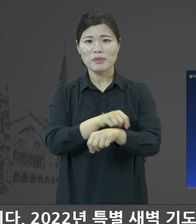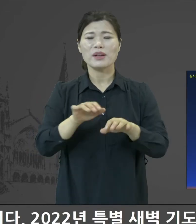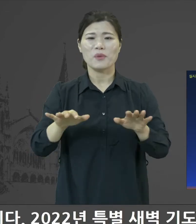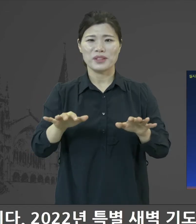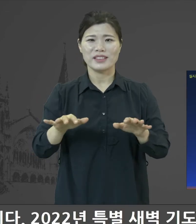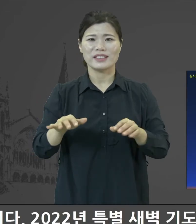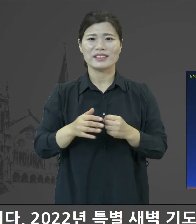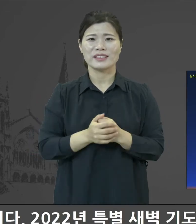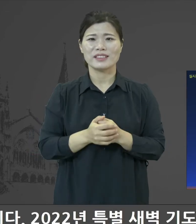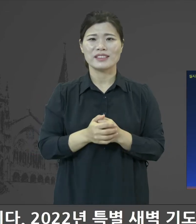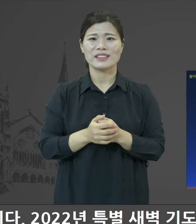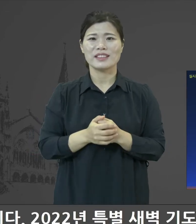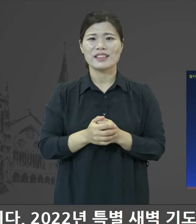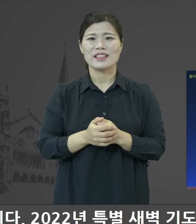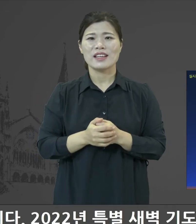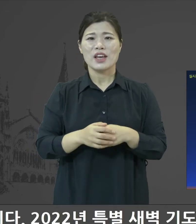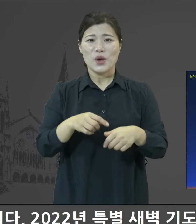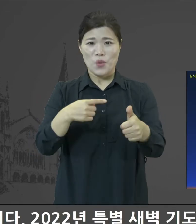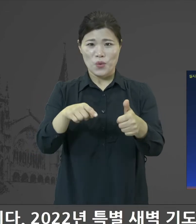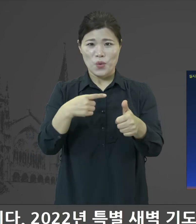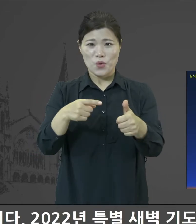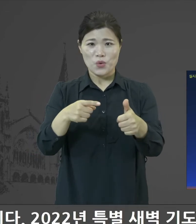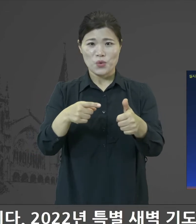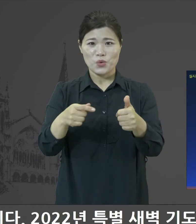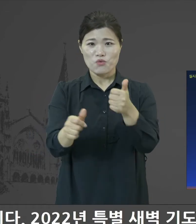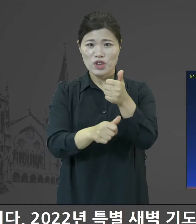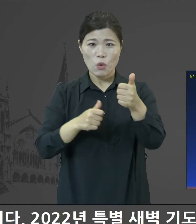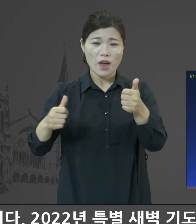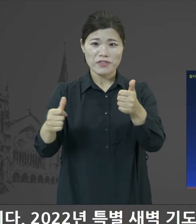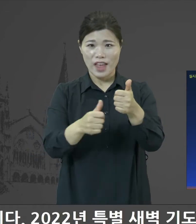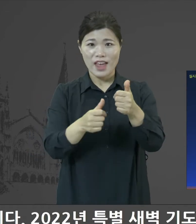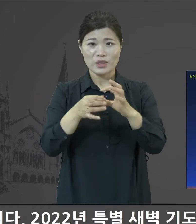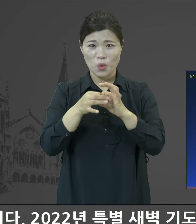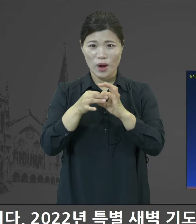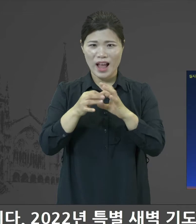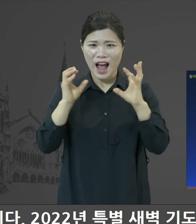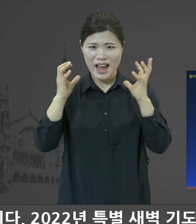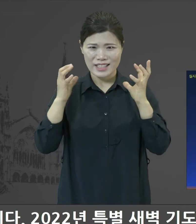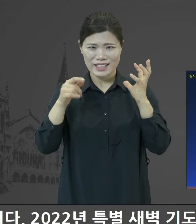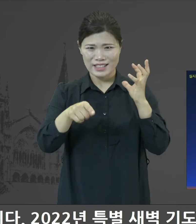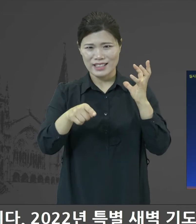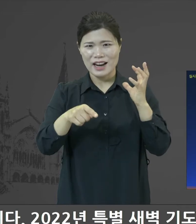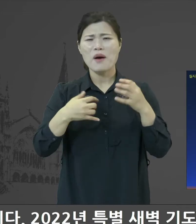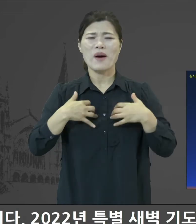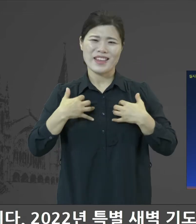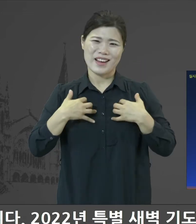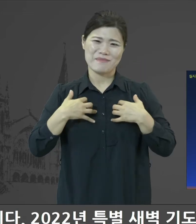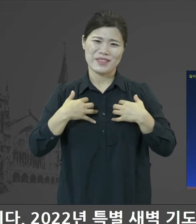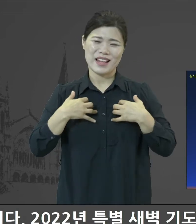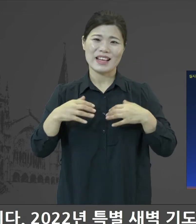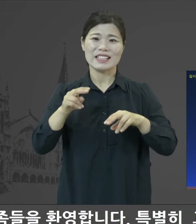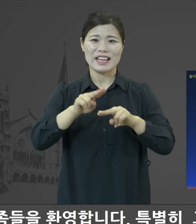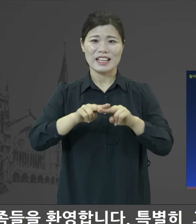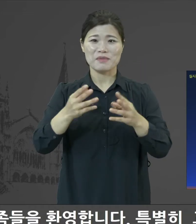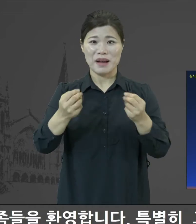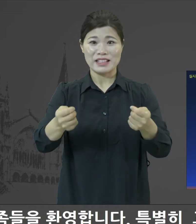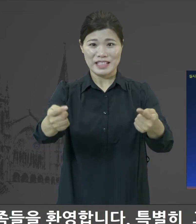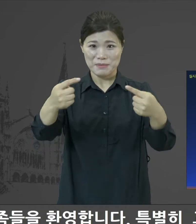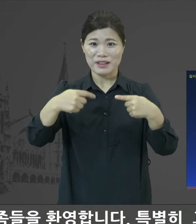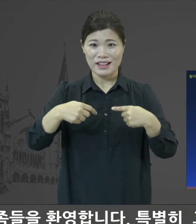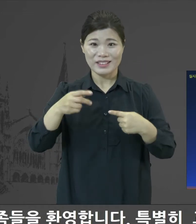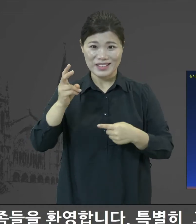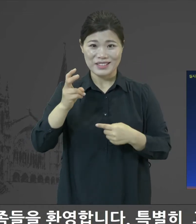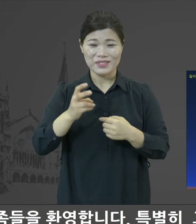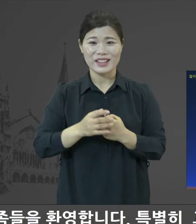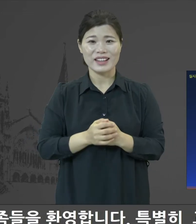우리 교육위원회에 속한 자녀들 특별히 환영하는 시간인데, 이 자리에도 많이 참석하고 있는 것